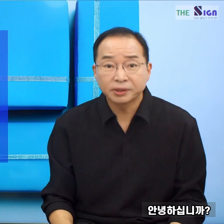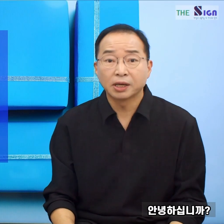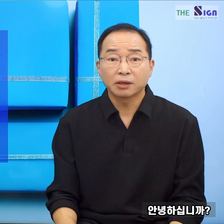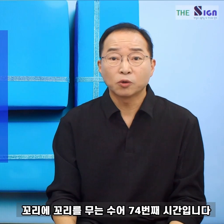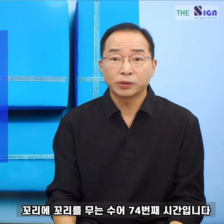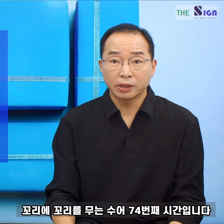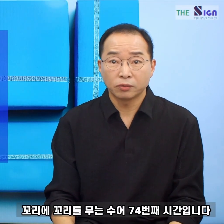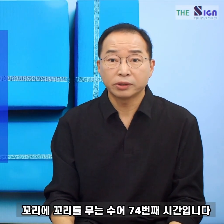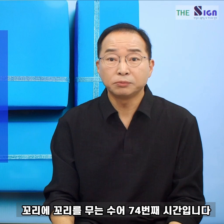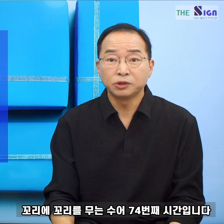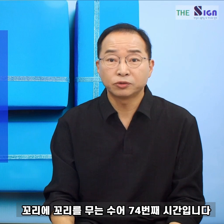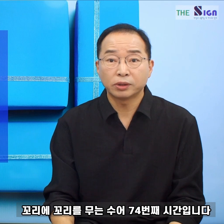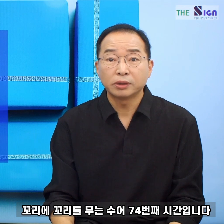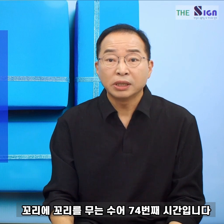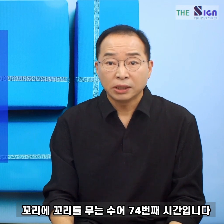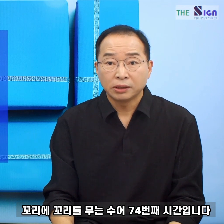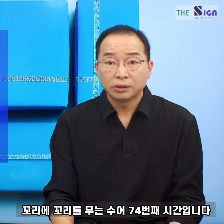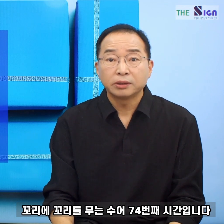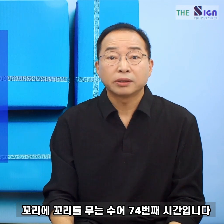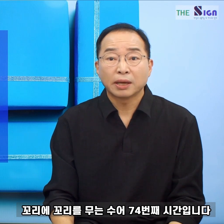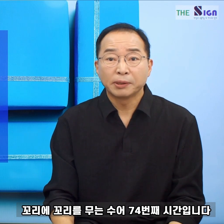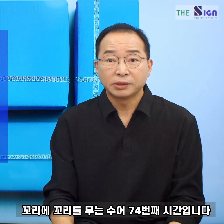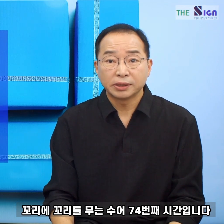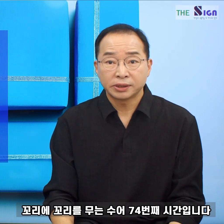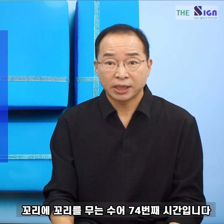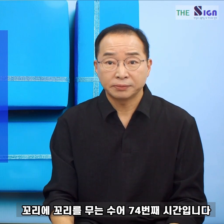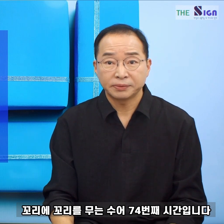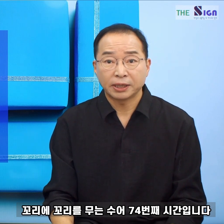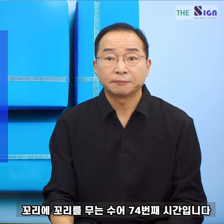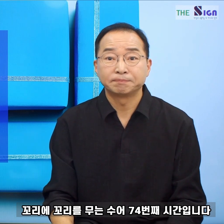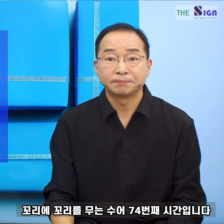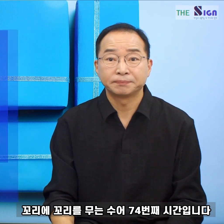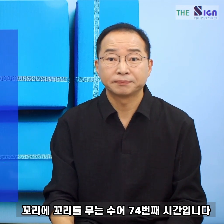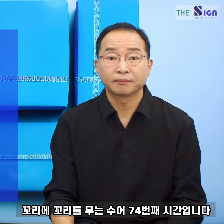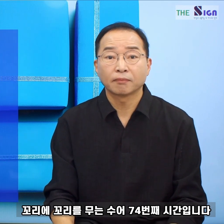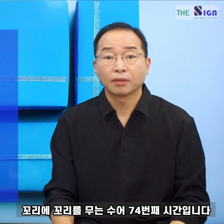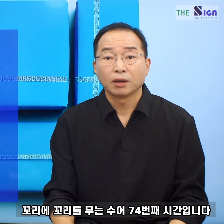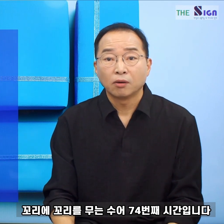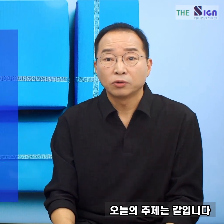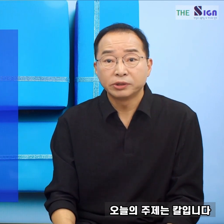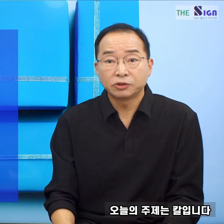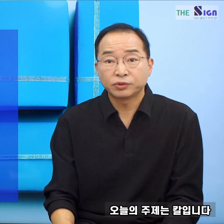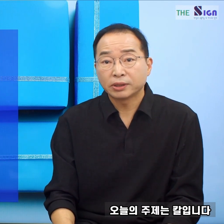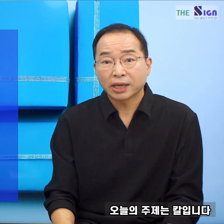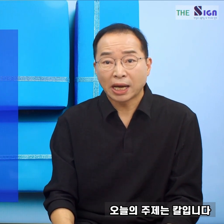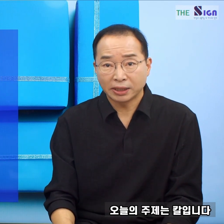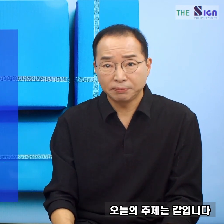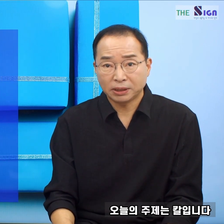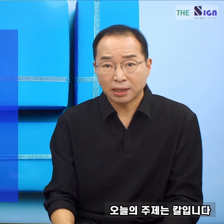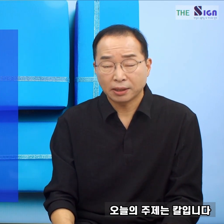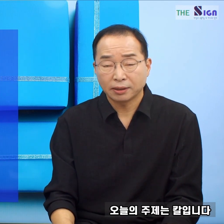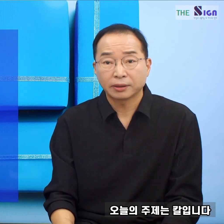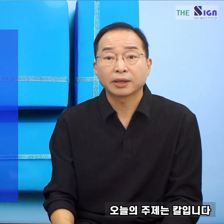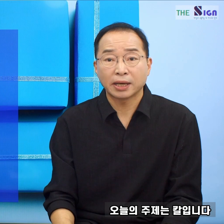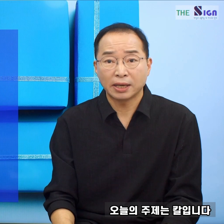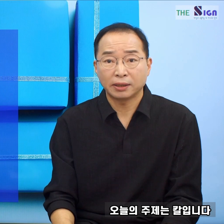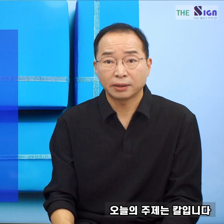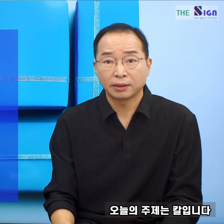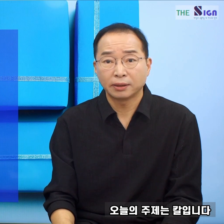안녕하십니까. 꼬리에 꼬리를 무는 수어 74번째 시간입니다. 오늘의 주제는 칼입니다. 칼.